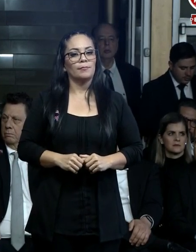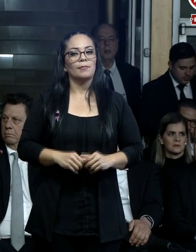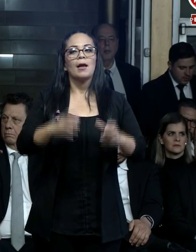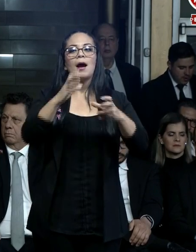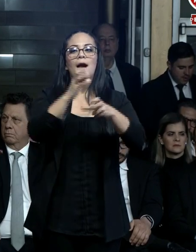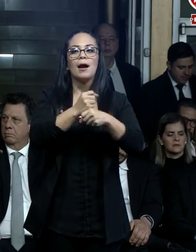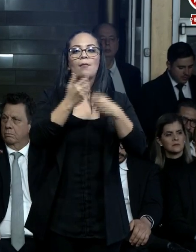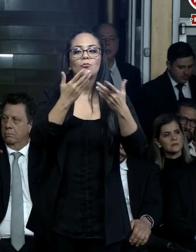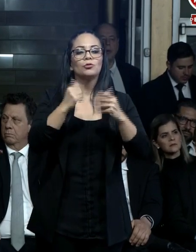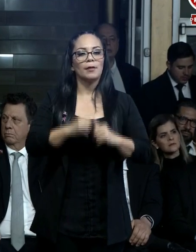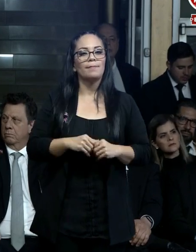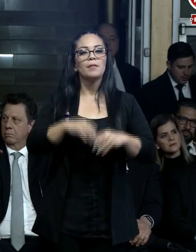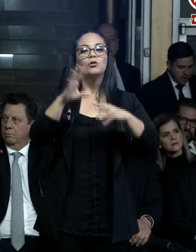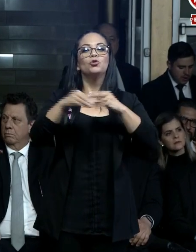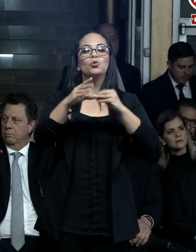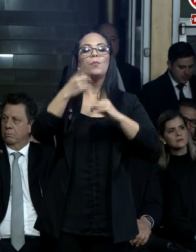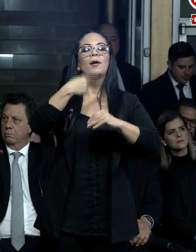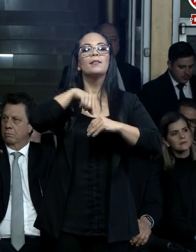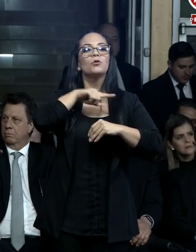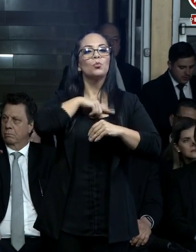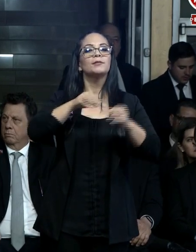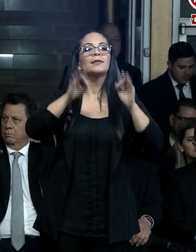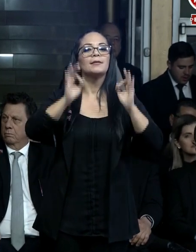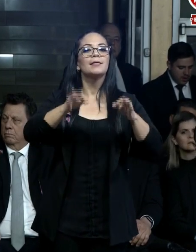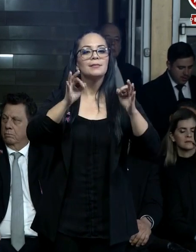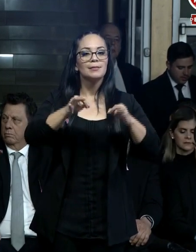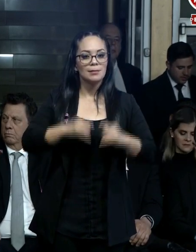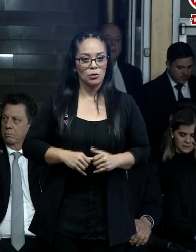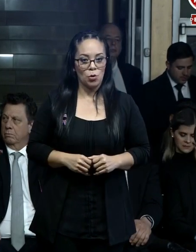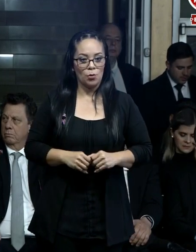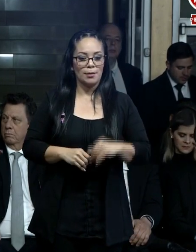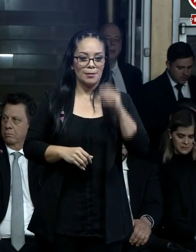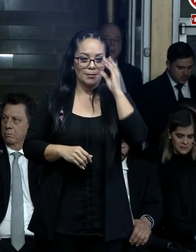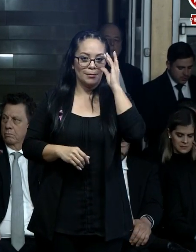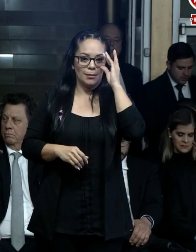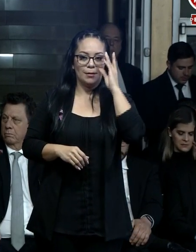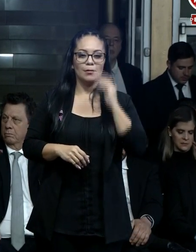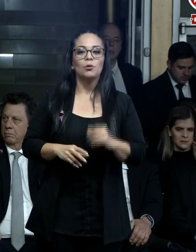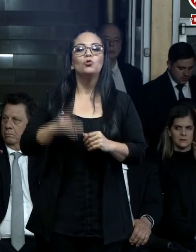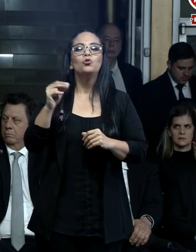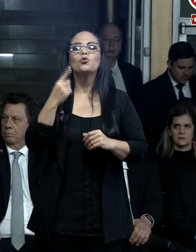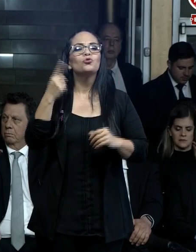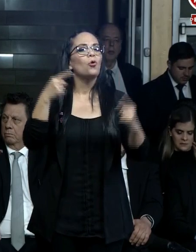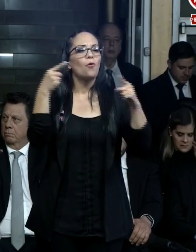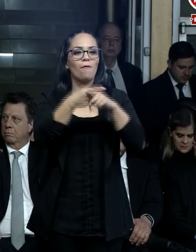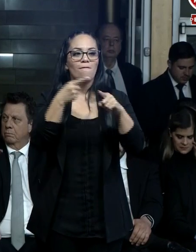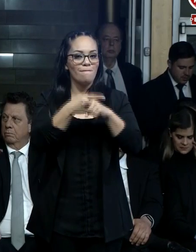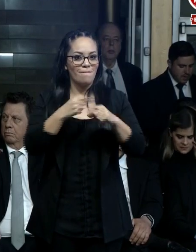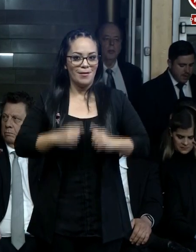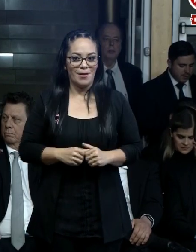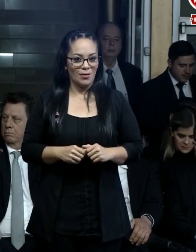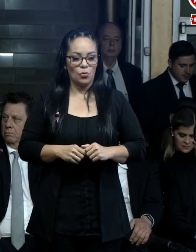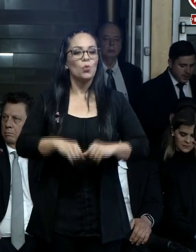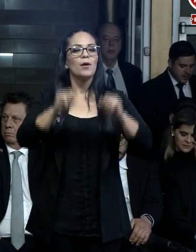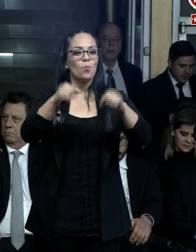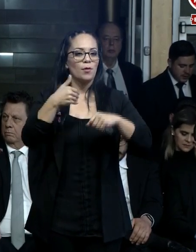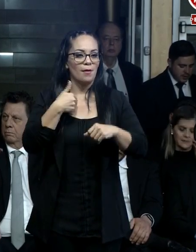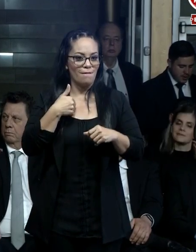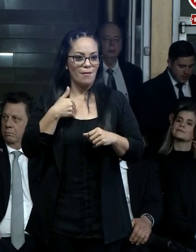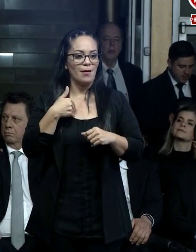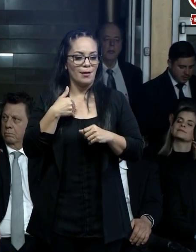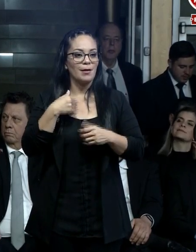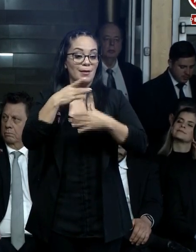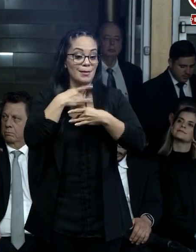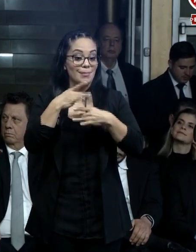hagamos que la suma de nuestras decisiones, más que el conflicto que pueda haber entre